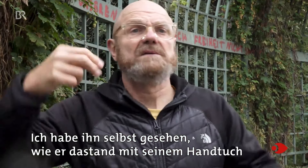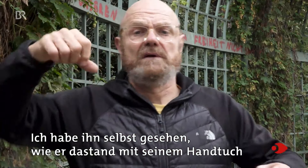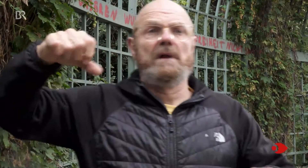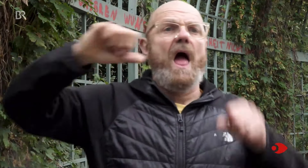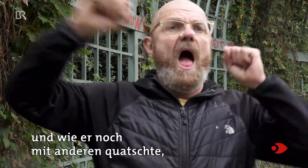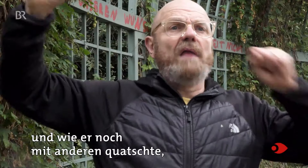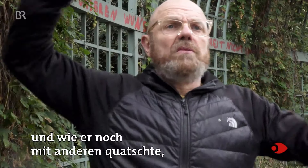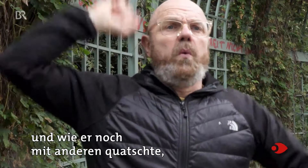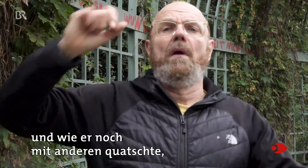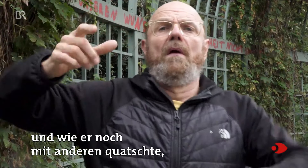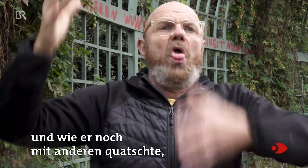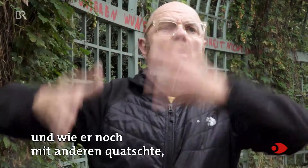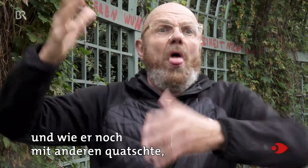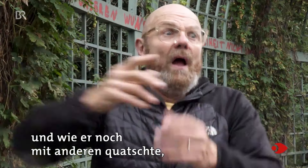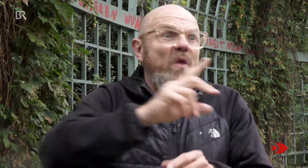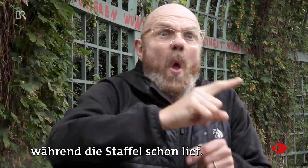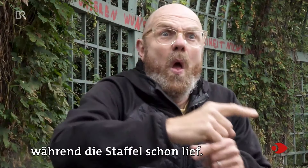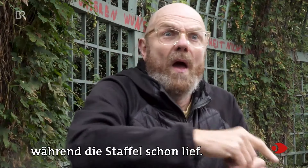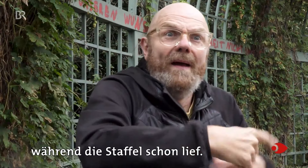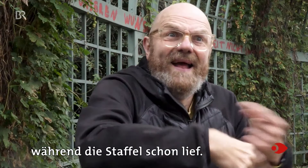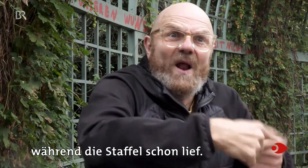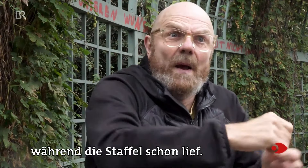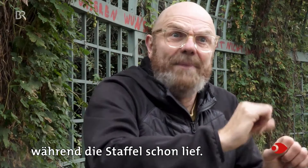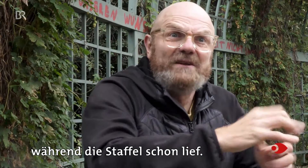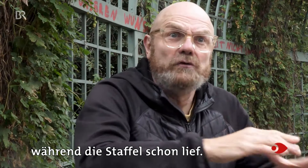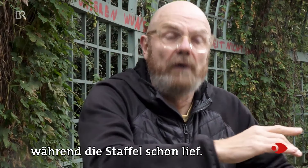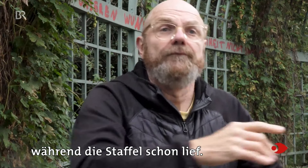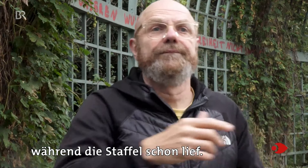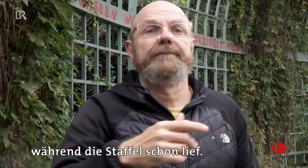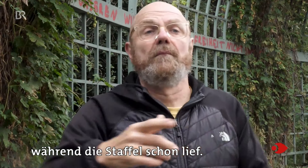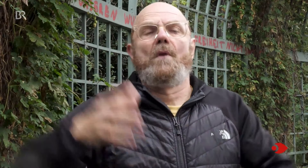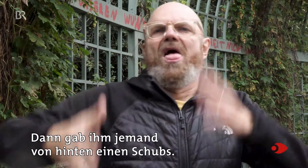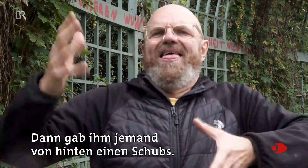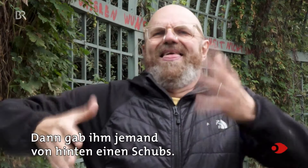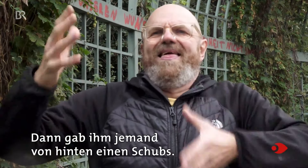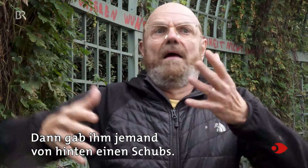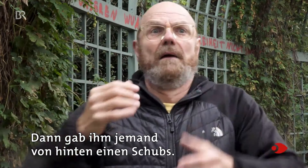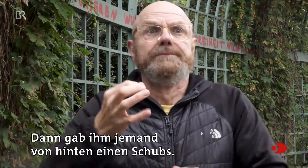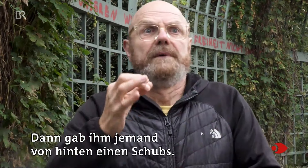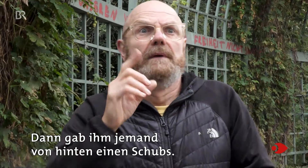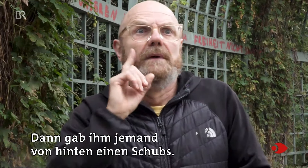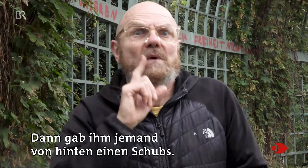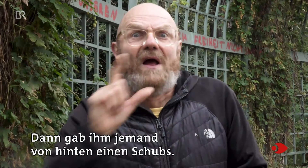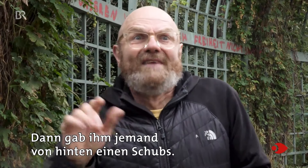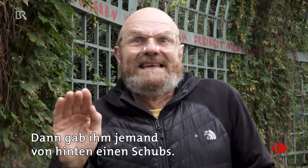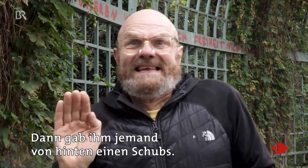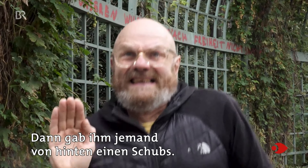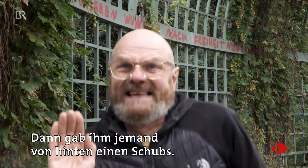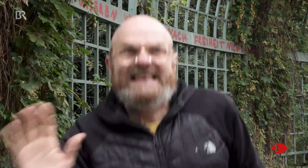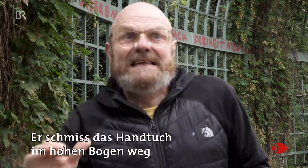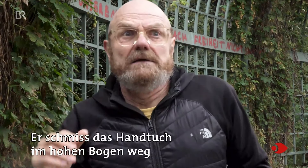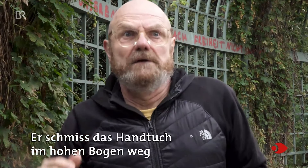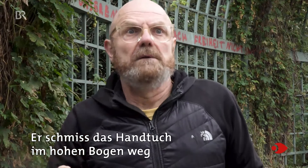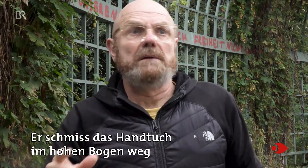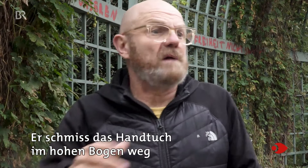Handtuch und wie er noch mit anderen quatschte, während die Staffel schon lief. Dann gab ihm jemand von hinten einen Schubs. Er schmiss das